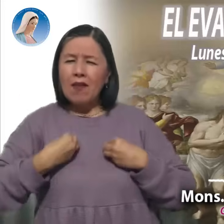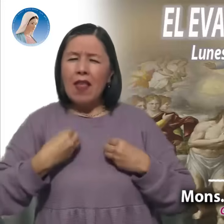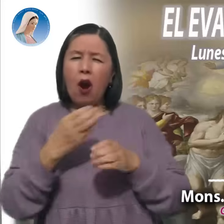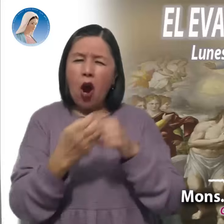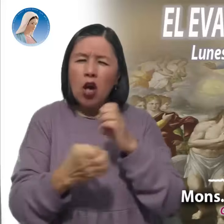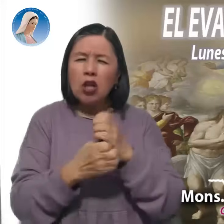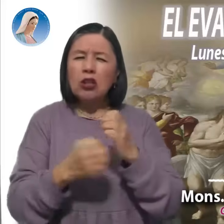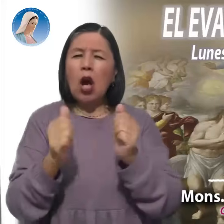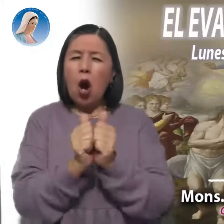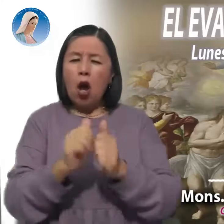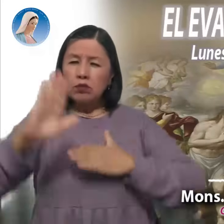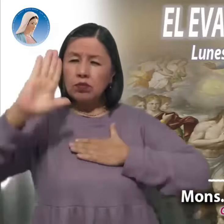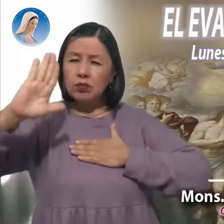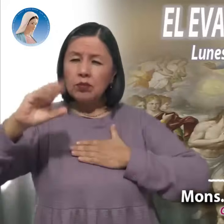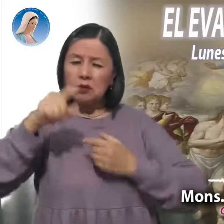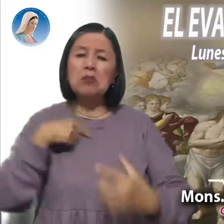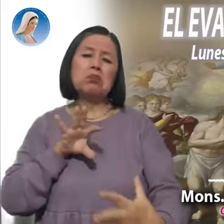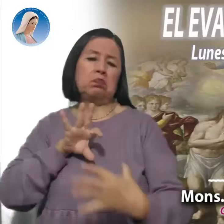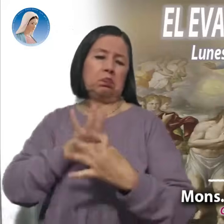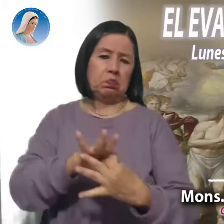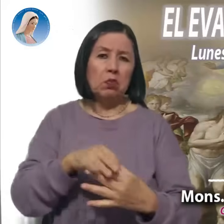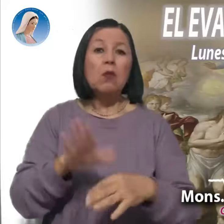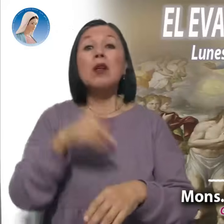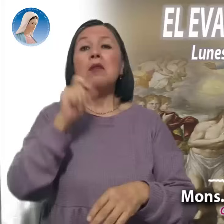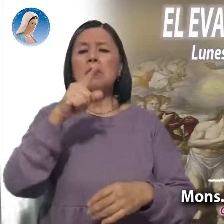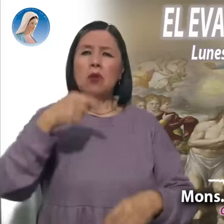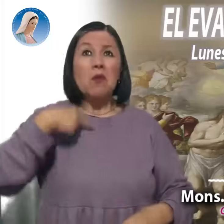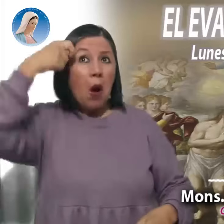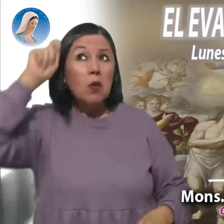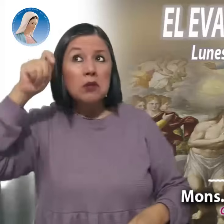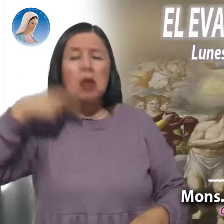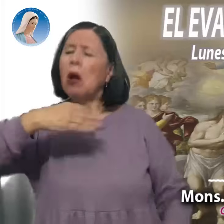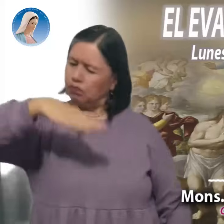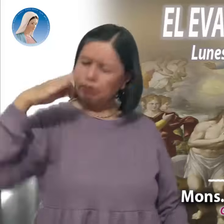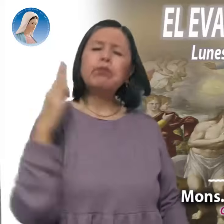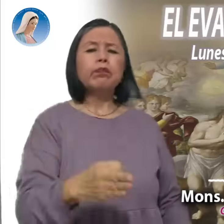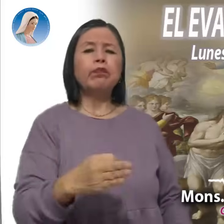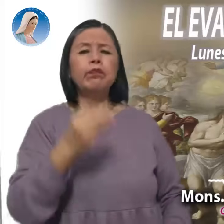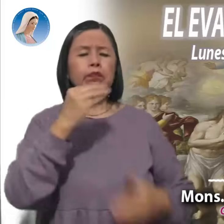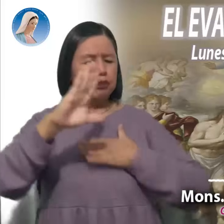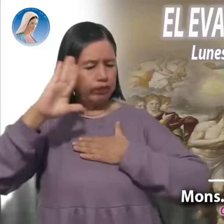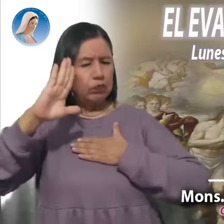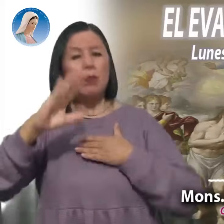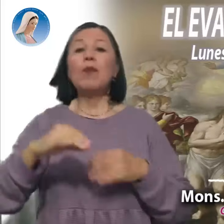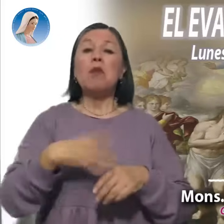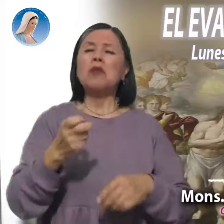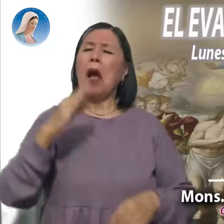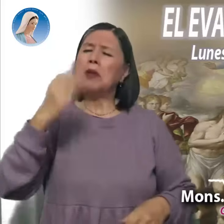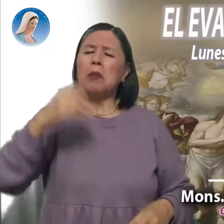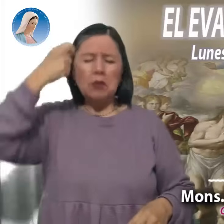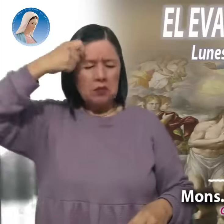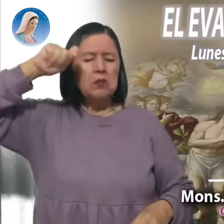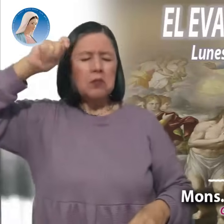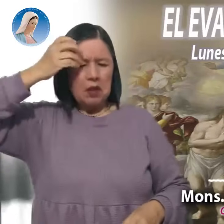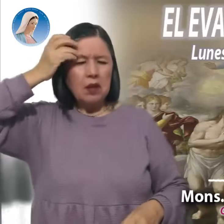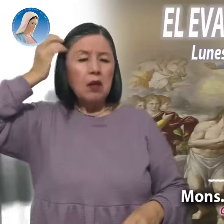su vida con este compromiso que asume al hacerse bautizar por Juan. Recibe este bautismo